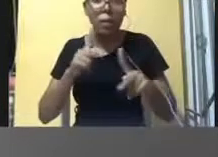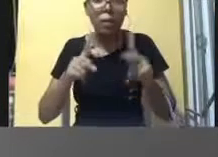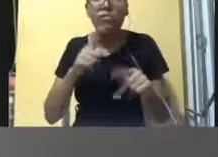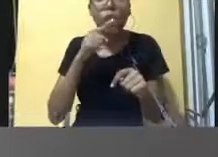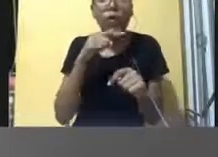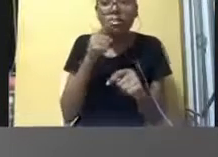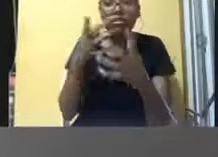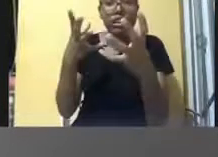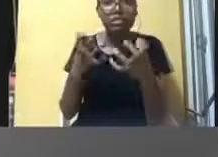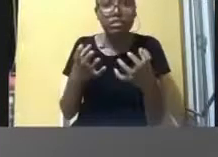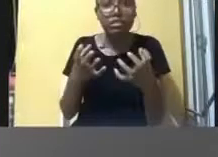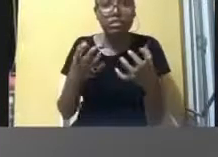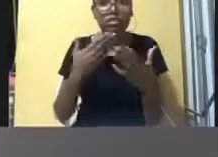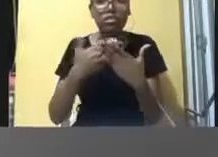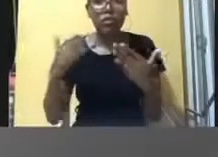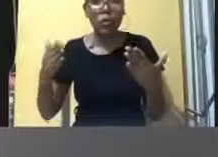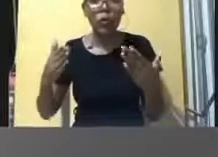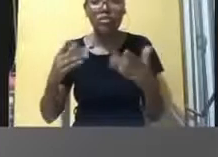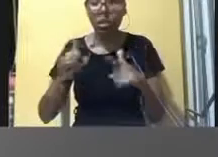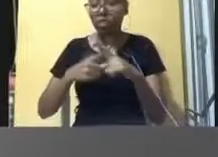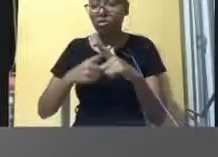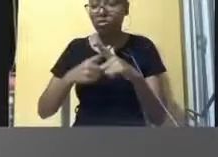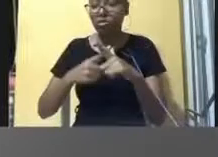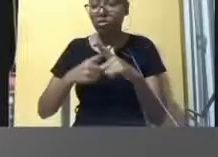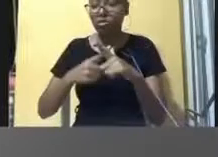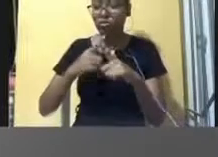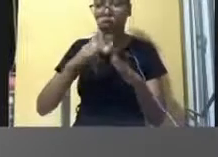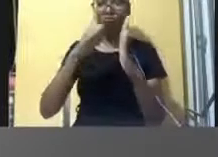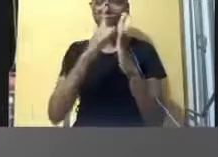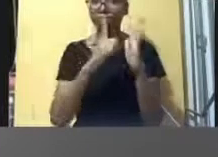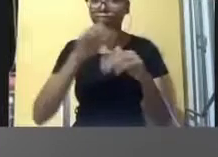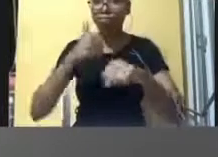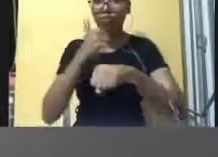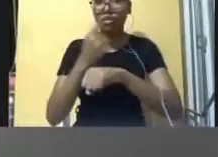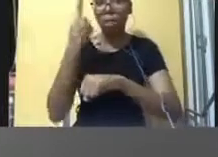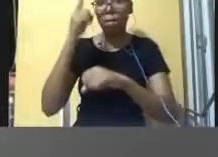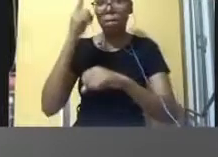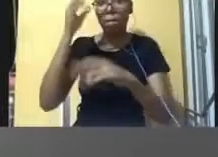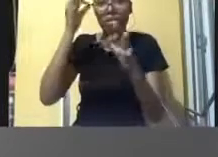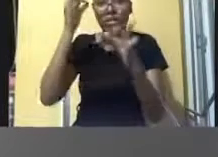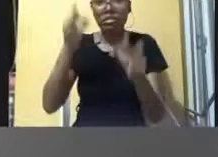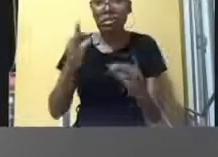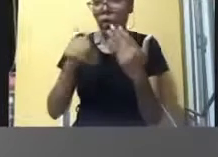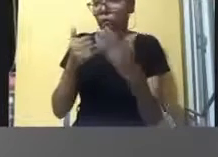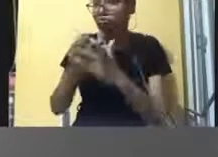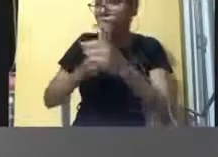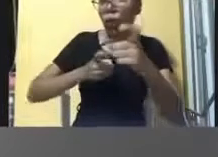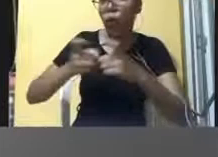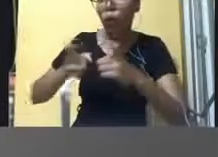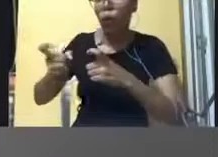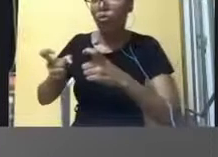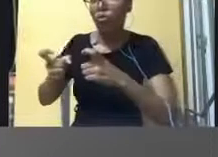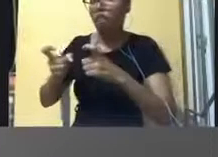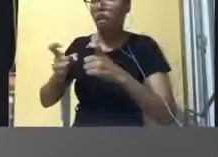norma oculta o evidente para decidir y controlar la situación de las personas sordas. O sea,